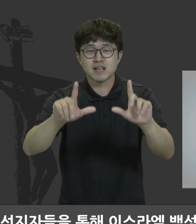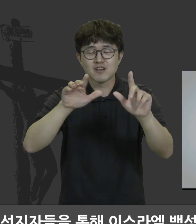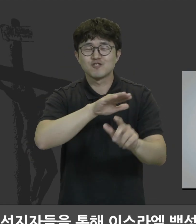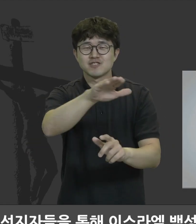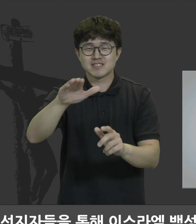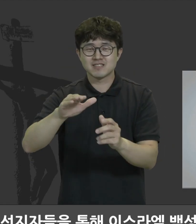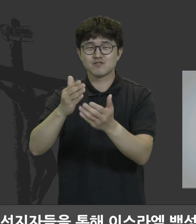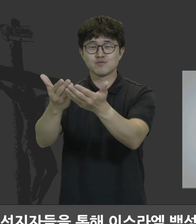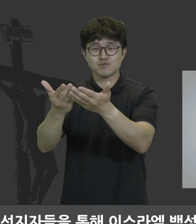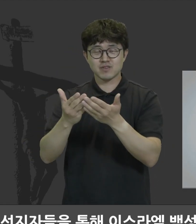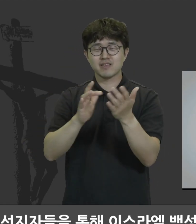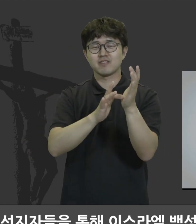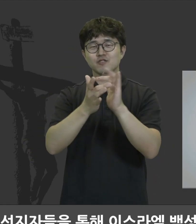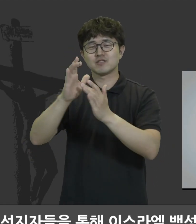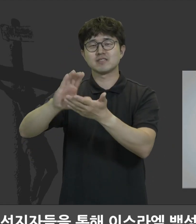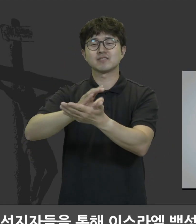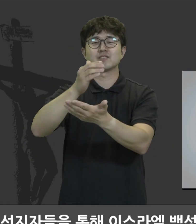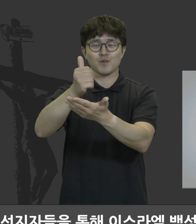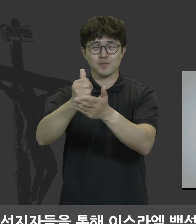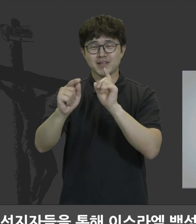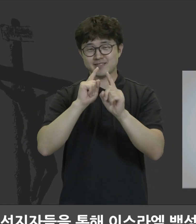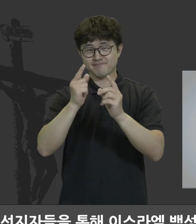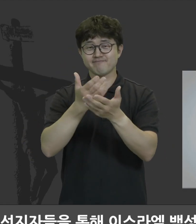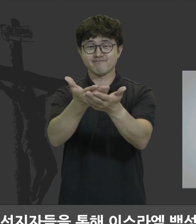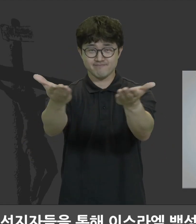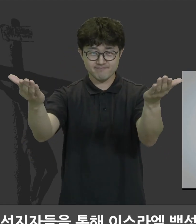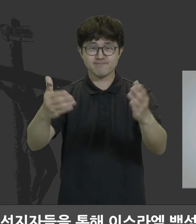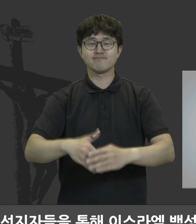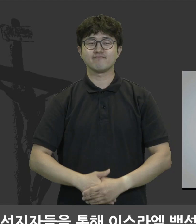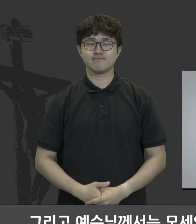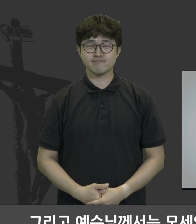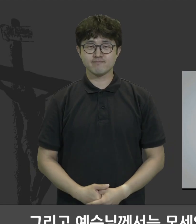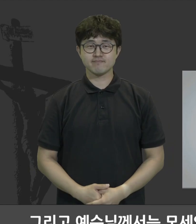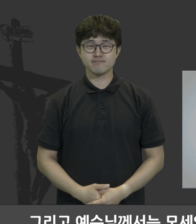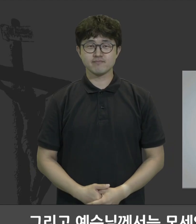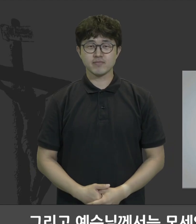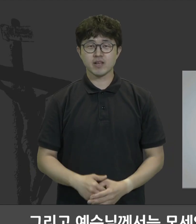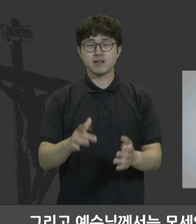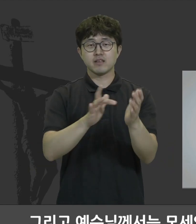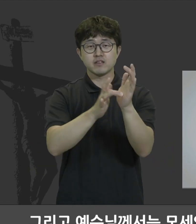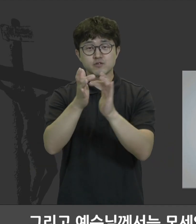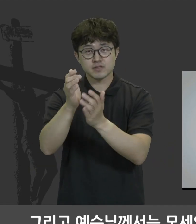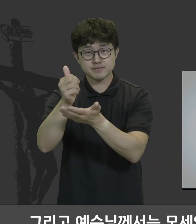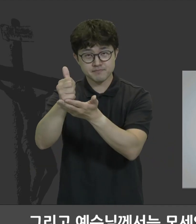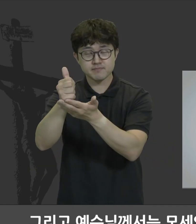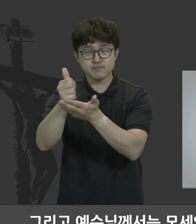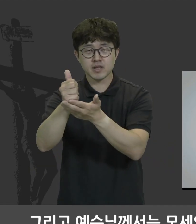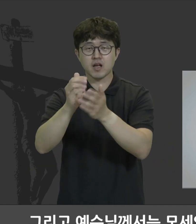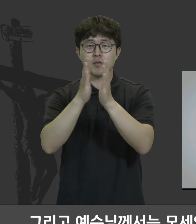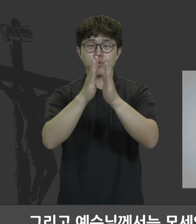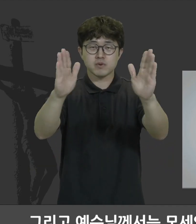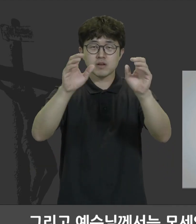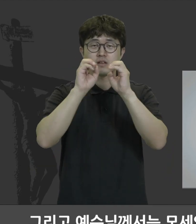예수 그리스도를 통해 우리에게 말씀하십니다. 그리고 예수님께서는 모세와 선지자들을 통해 주신